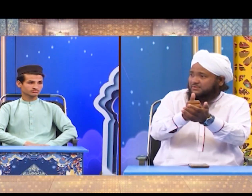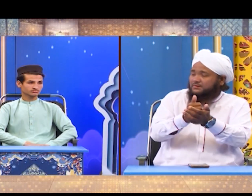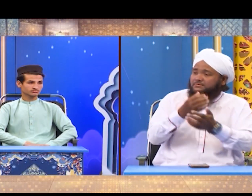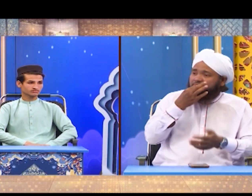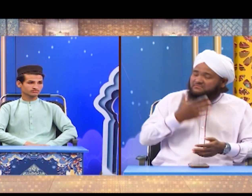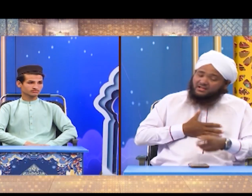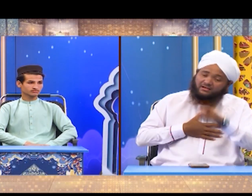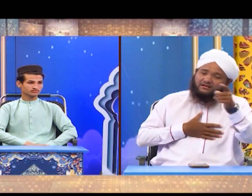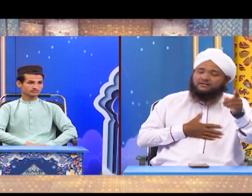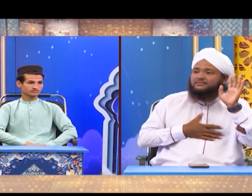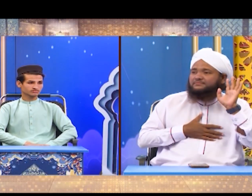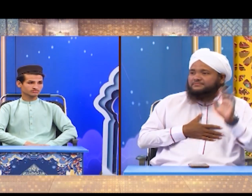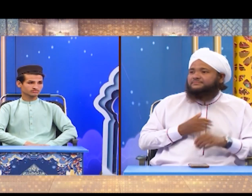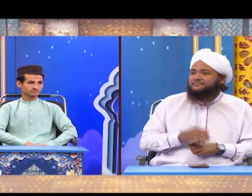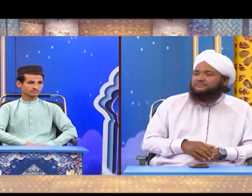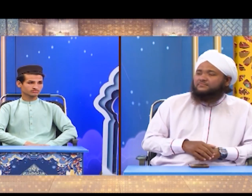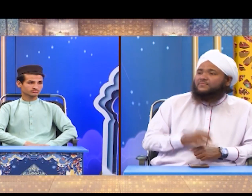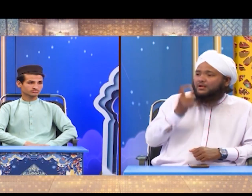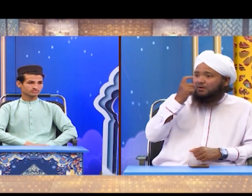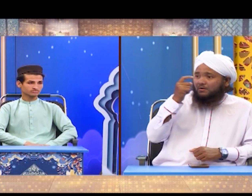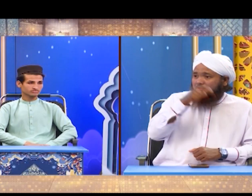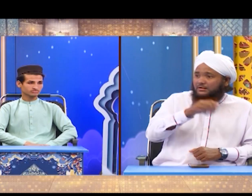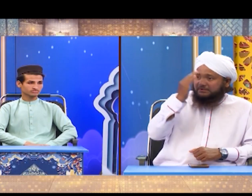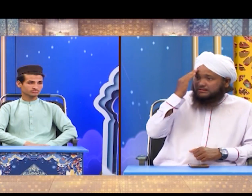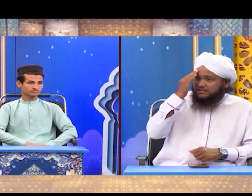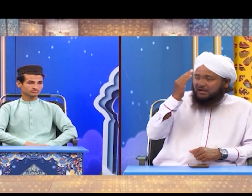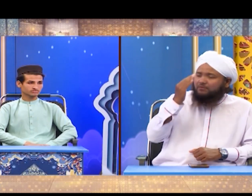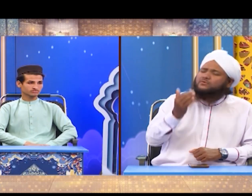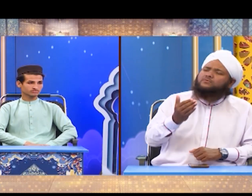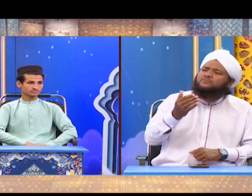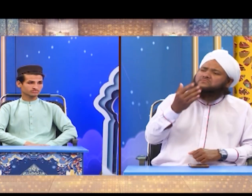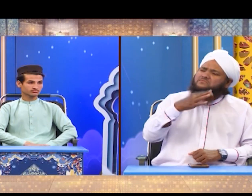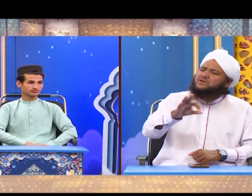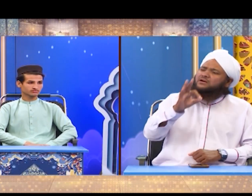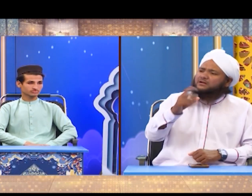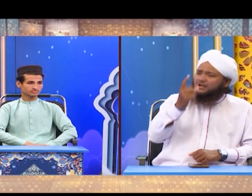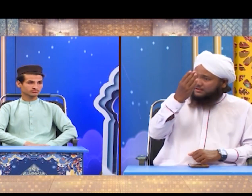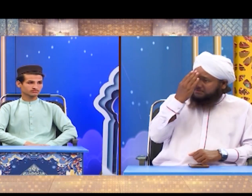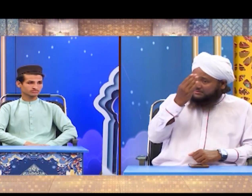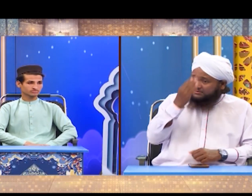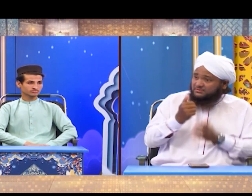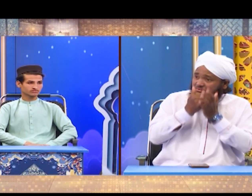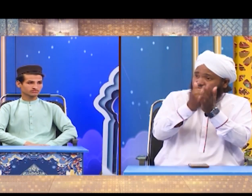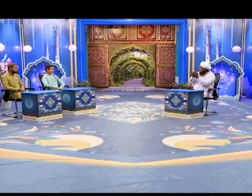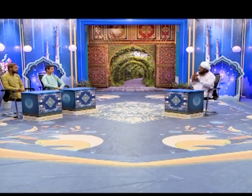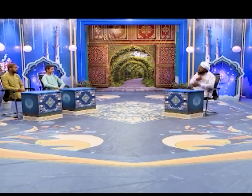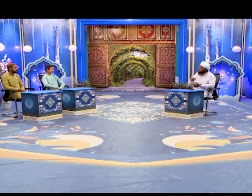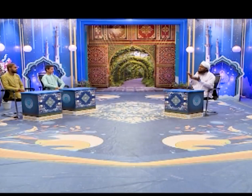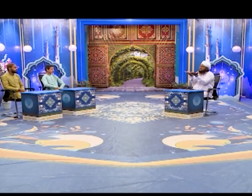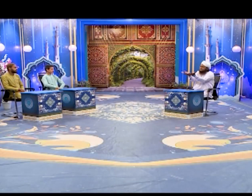تھی۔ بلا شبہ عورتوں پر اسلام کا یہ وہ عظیم الشان احسان ہے کہ تا قیامت جس پر